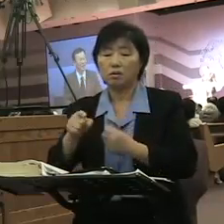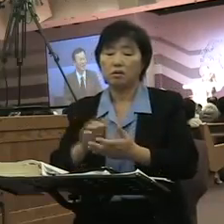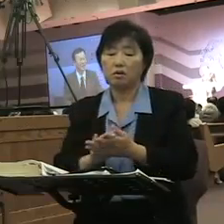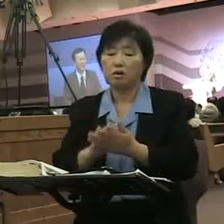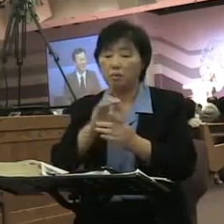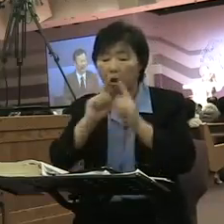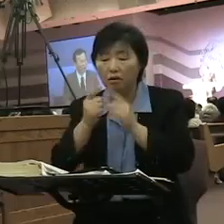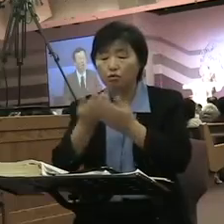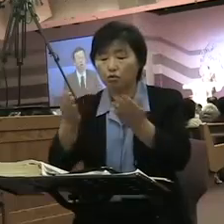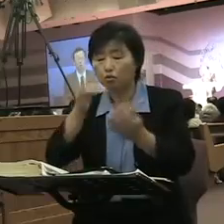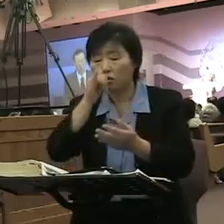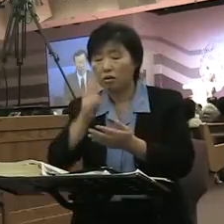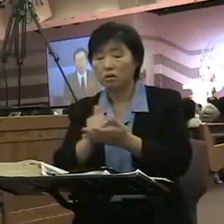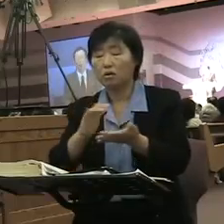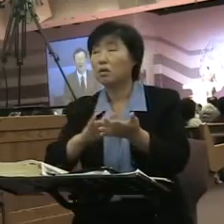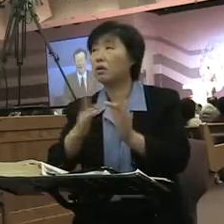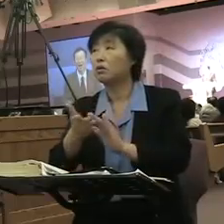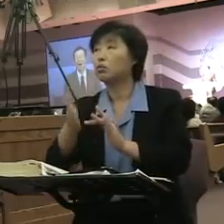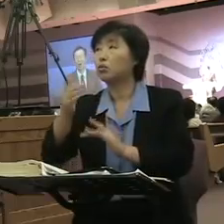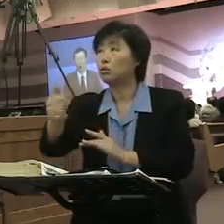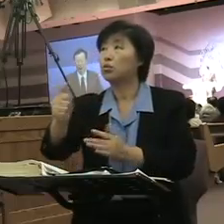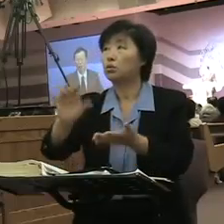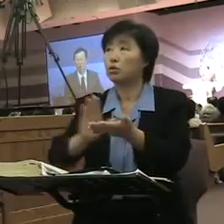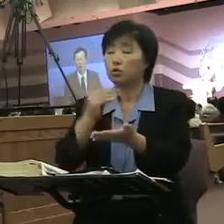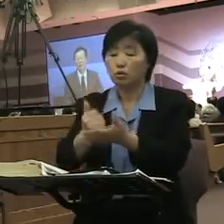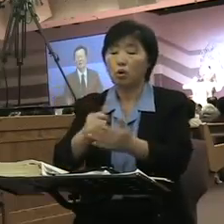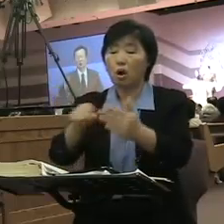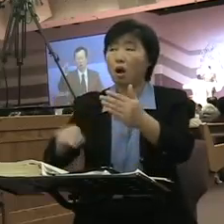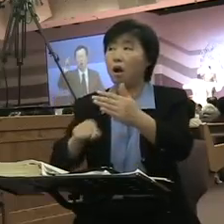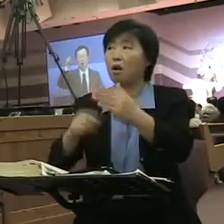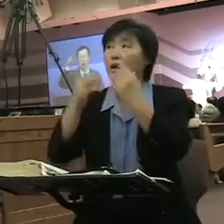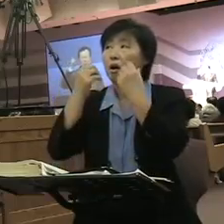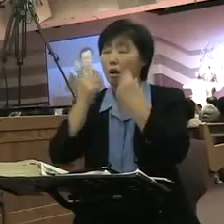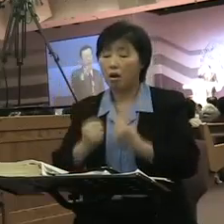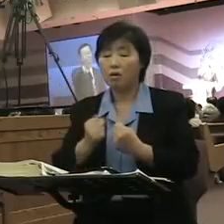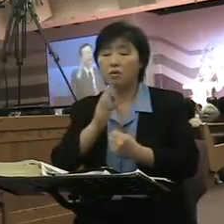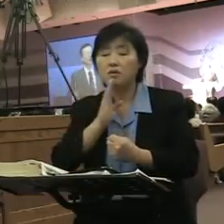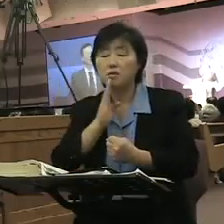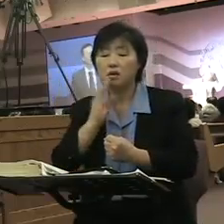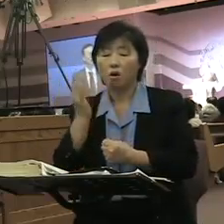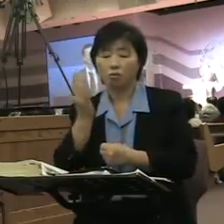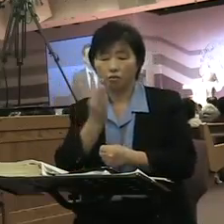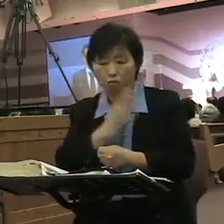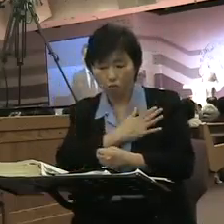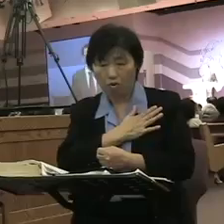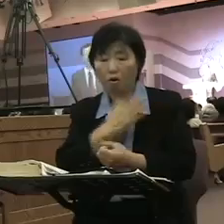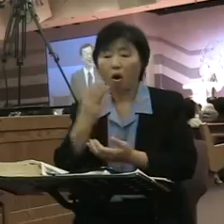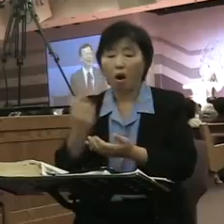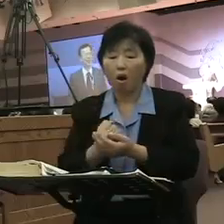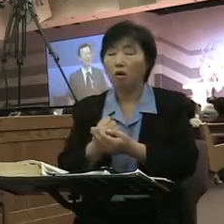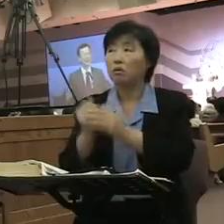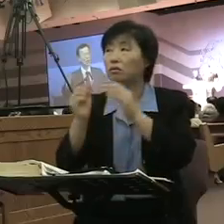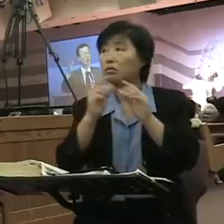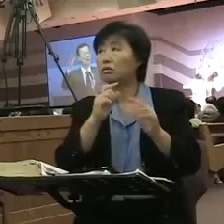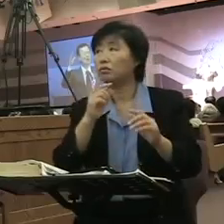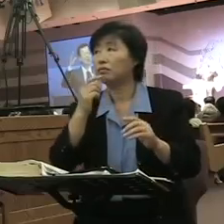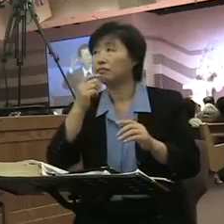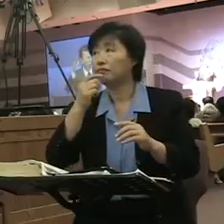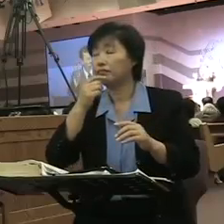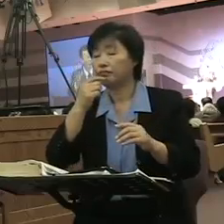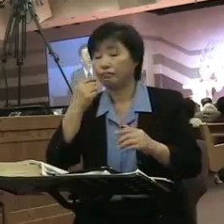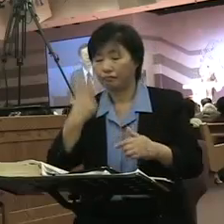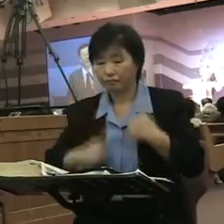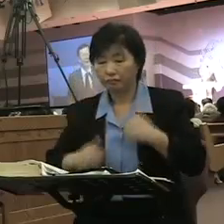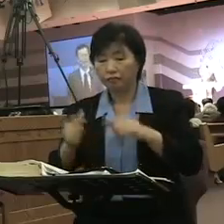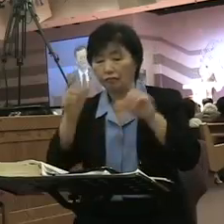있습니다. 예수 그리스도 안에 거하셔서 진짜 부유함을 누릴 수 있는 여러분 모두가 되기를 예수님의